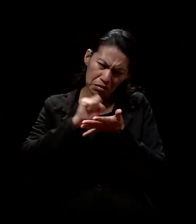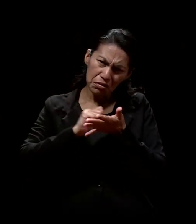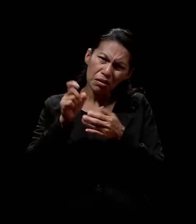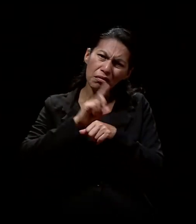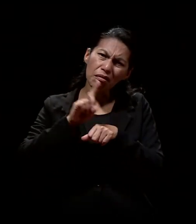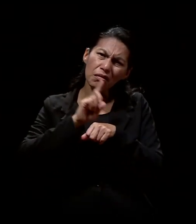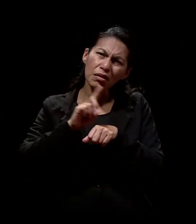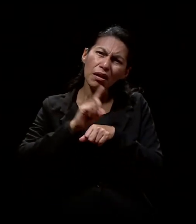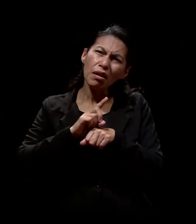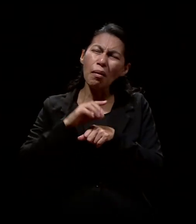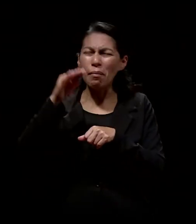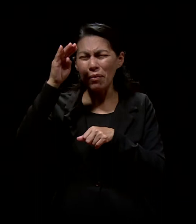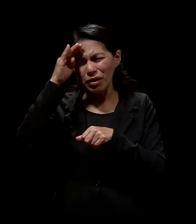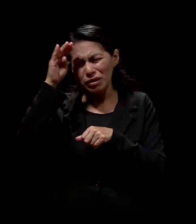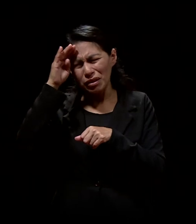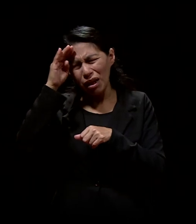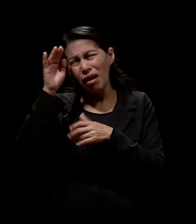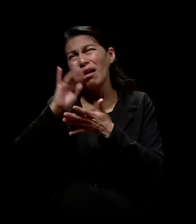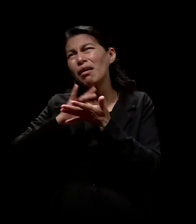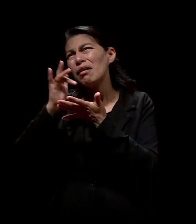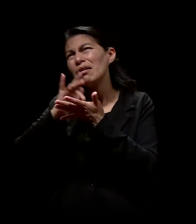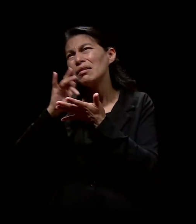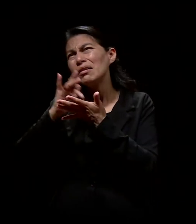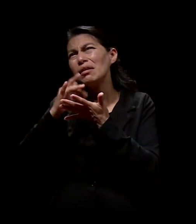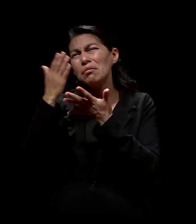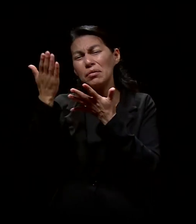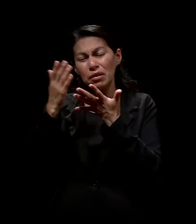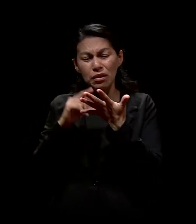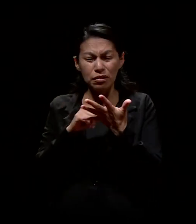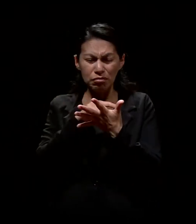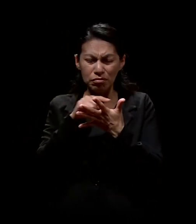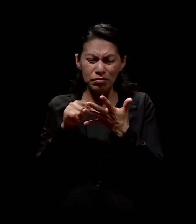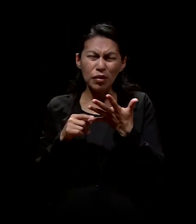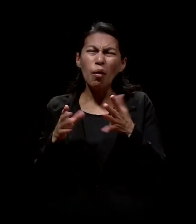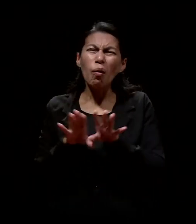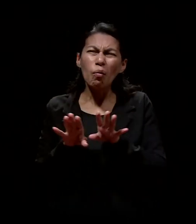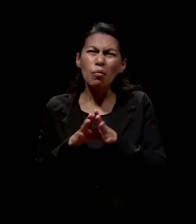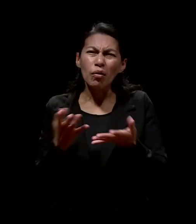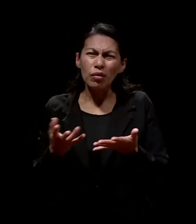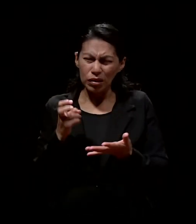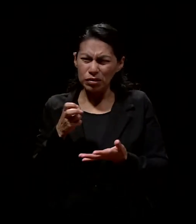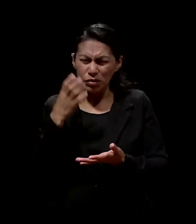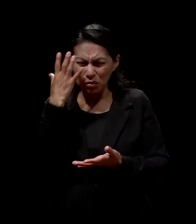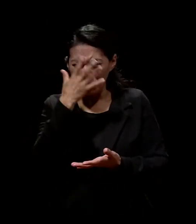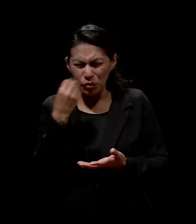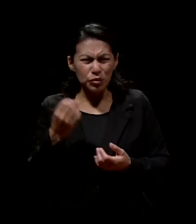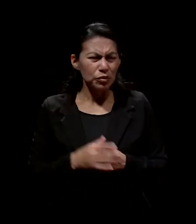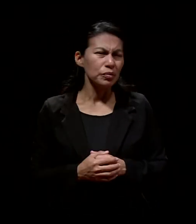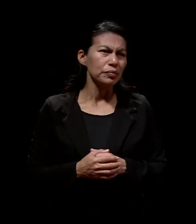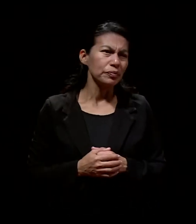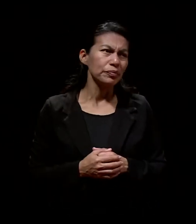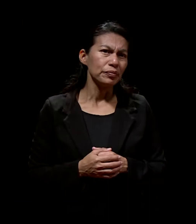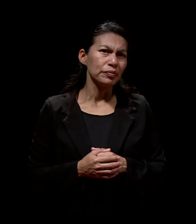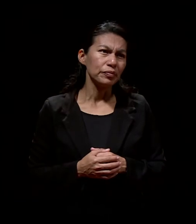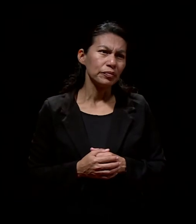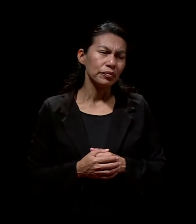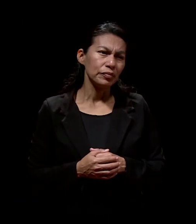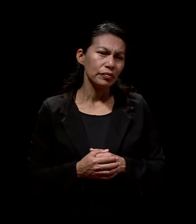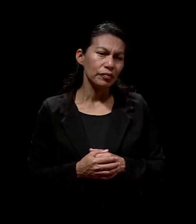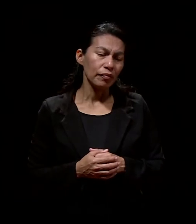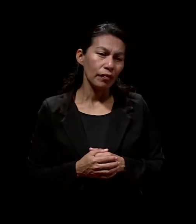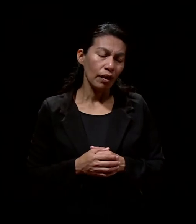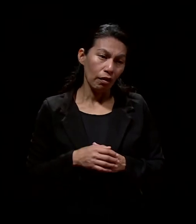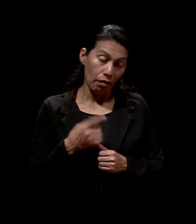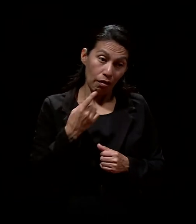llevar un diario, reflexionar en ellas, agradecer a Dios por tantas bendiciones? Qué bonito